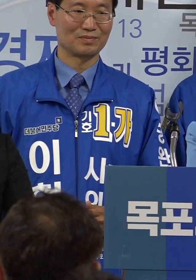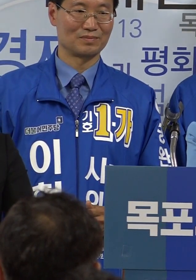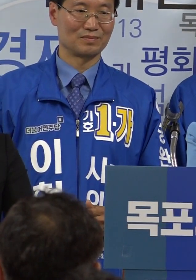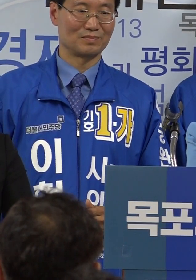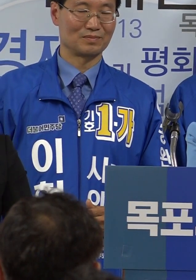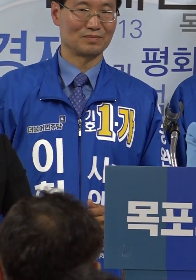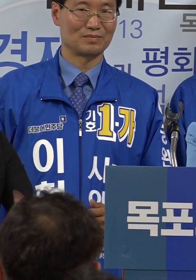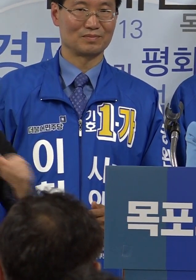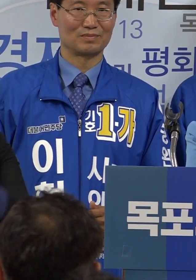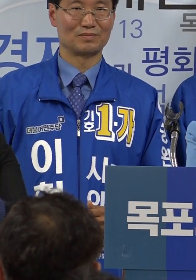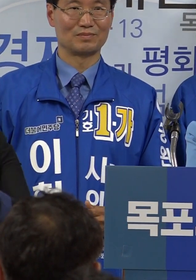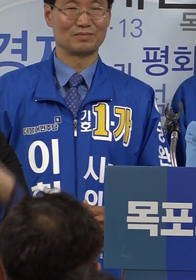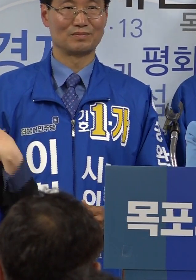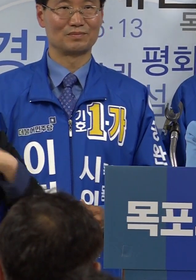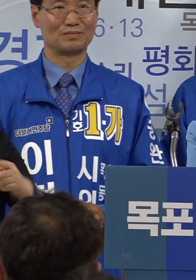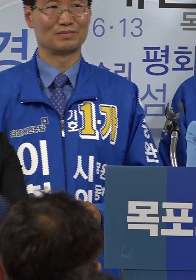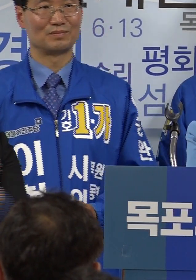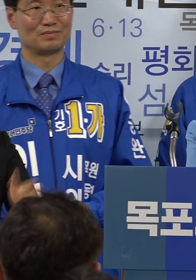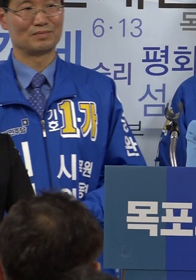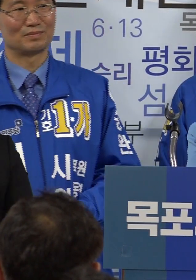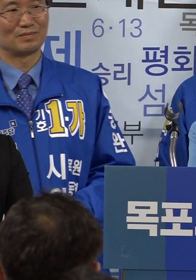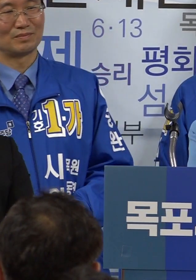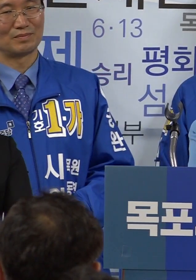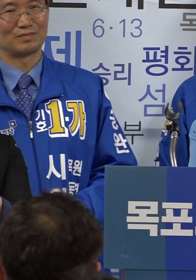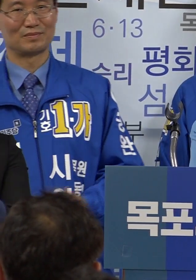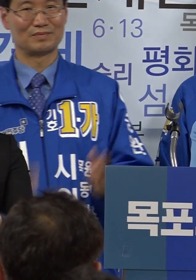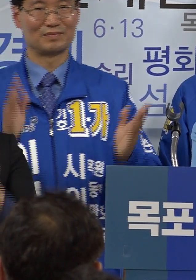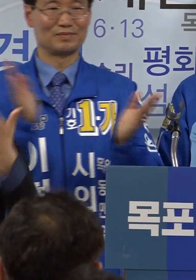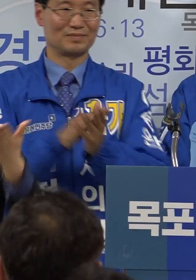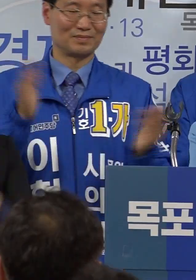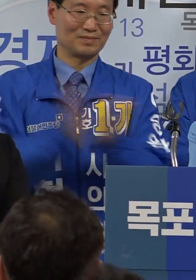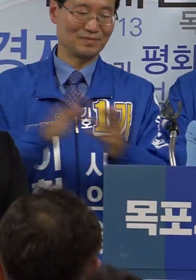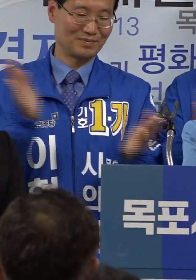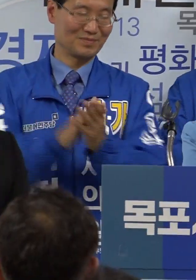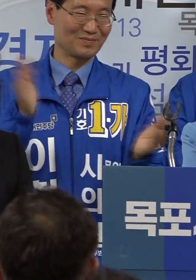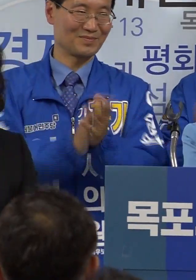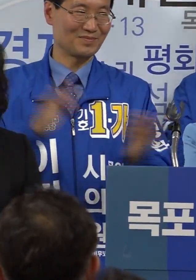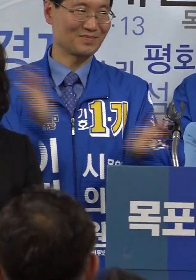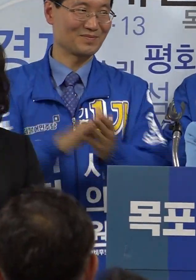정치하게 만들었어요. 저도 여러분께 보답하겠습니다.